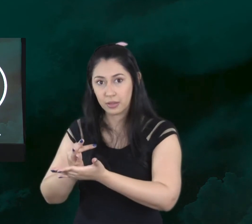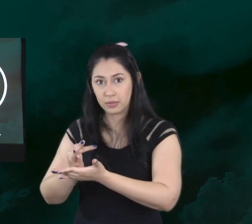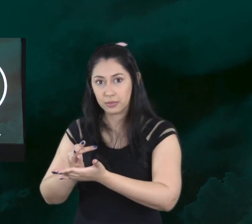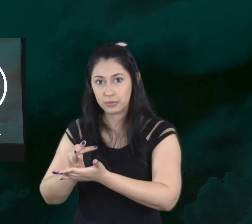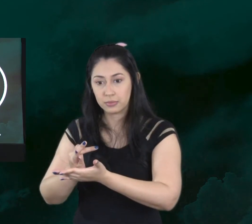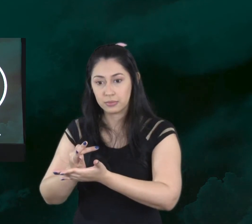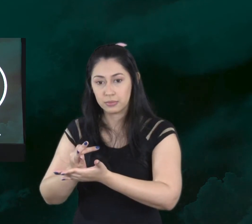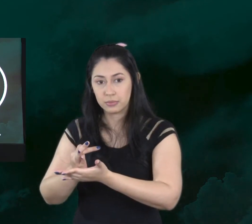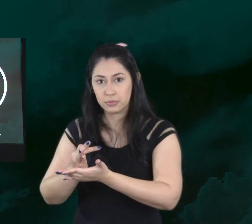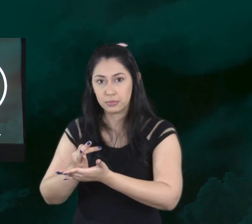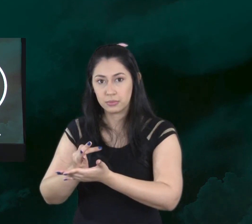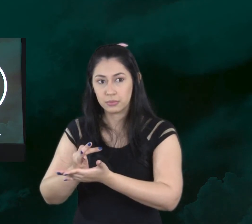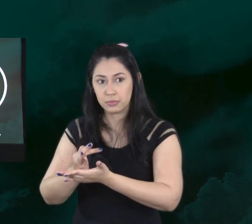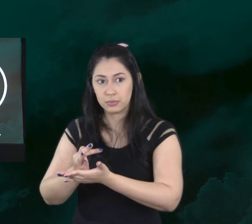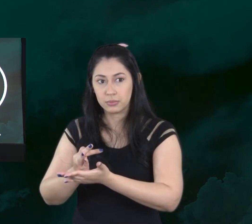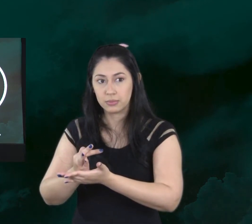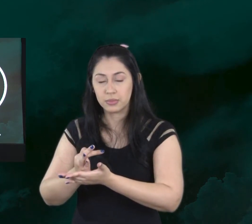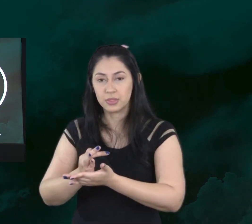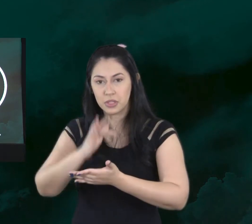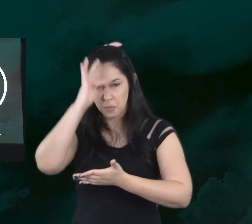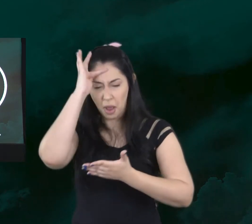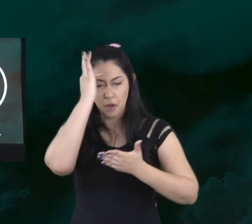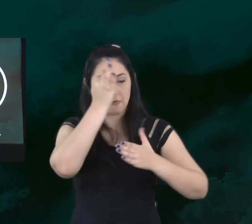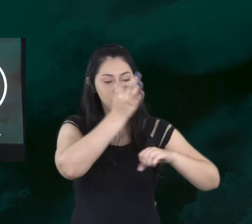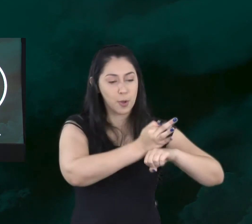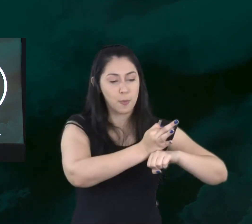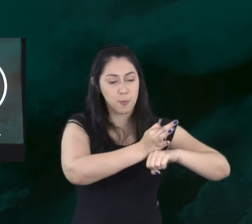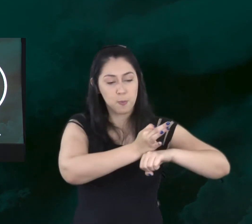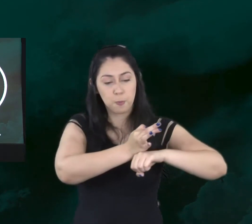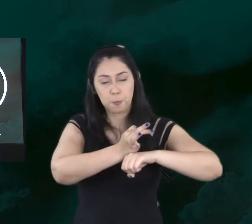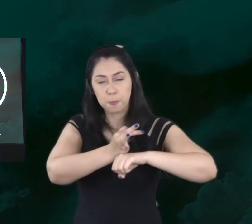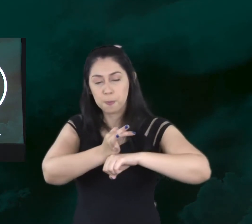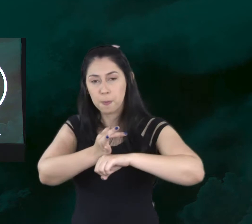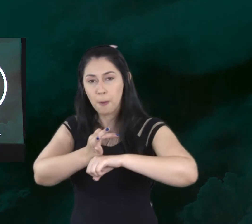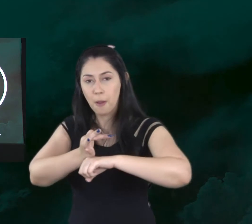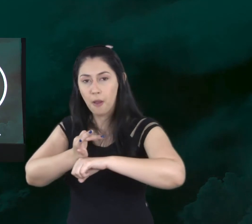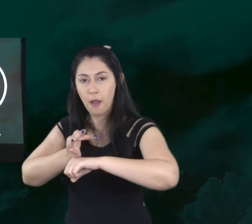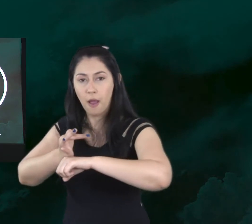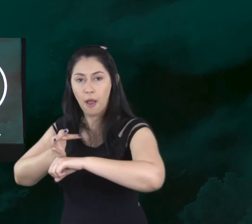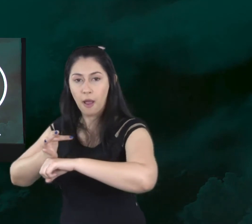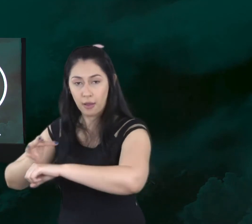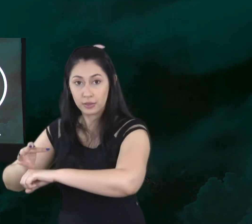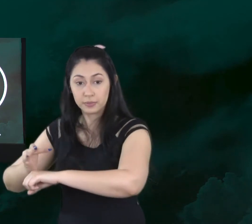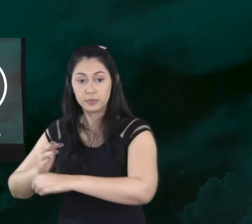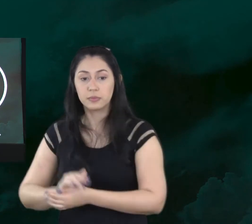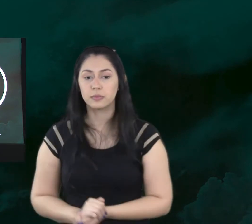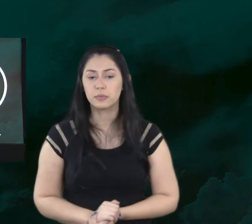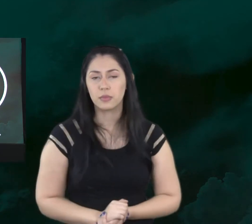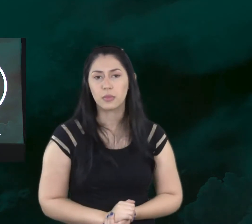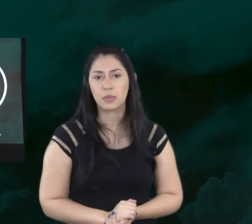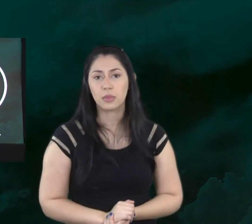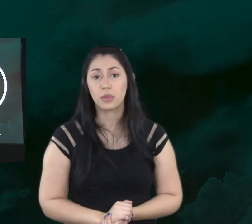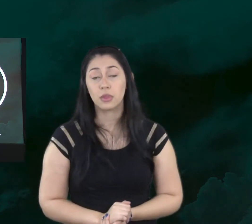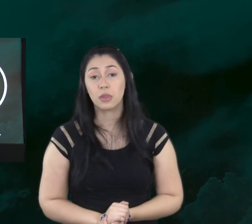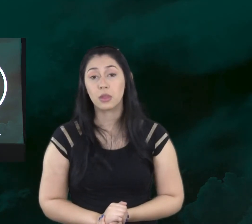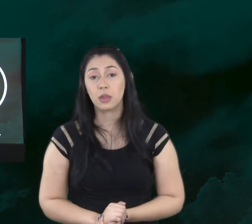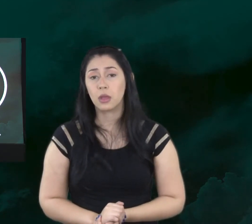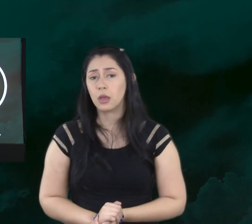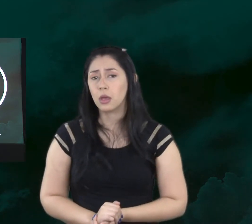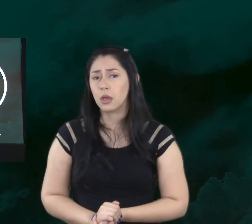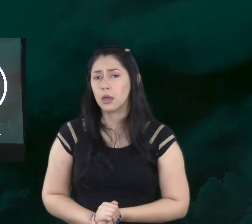objetiva, né? A fé objetiva de Deus, a fé aqui,